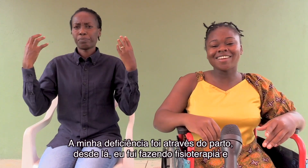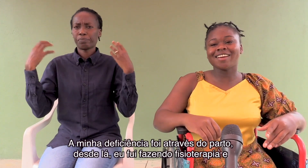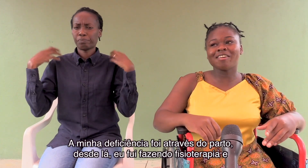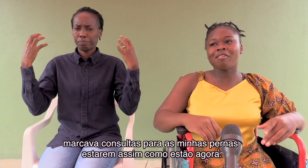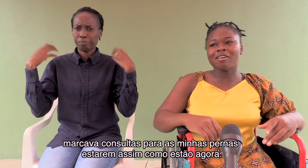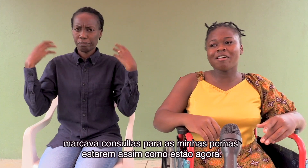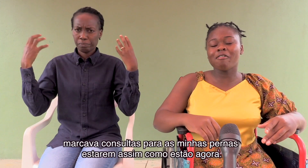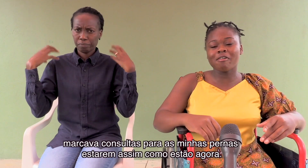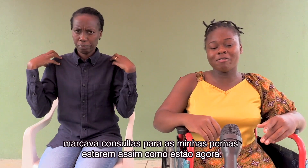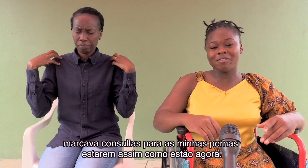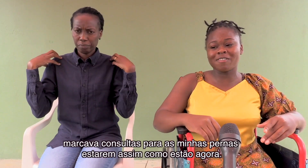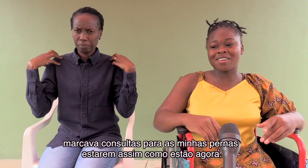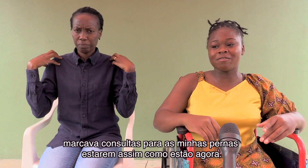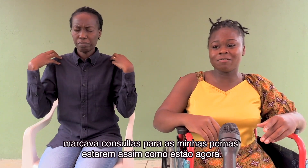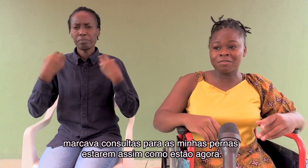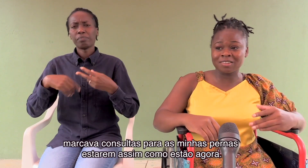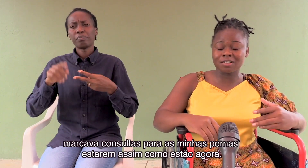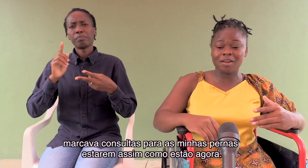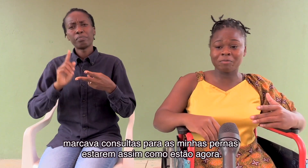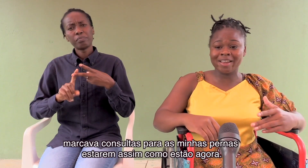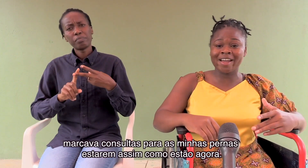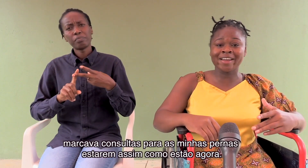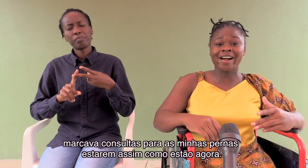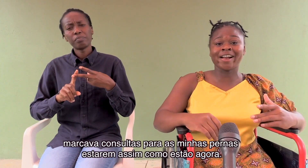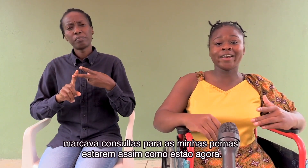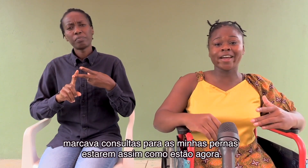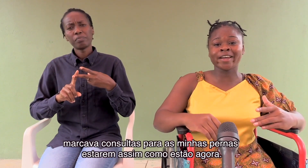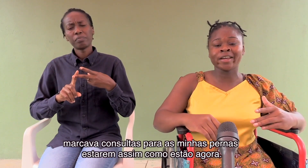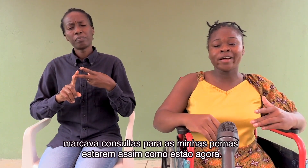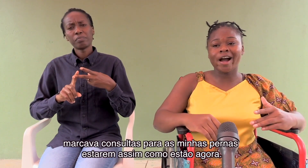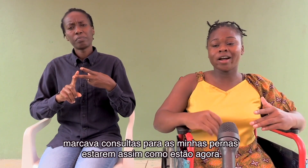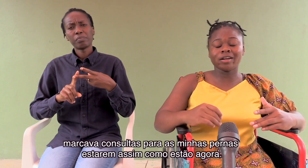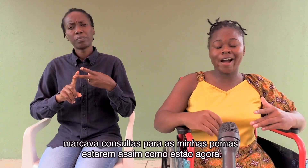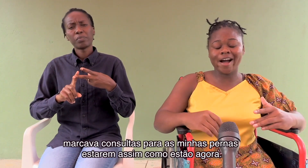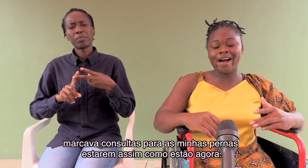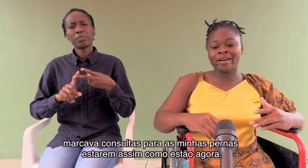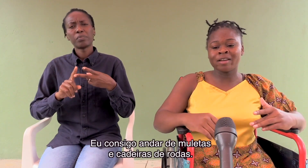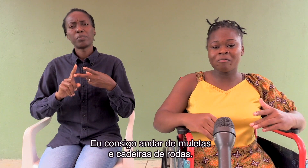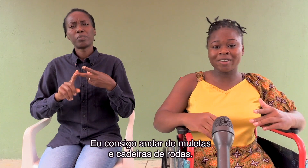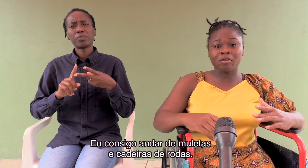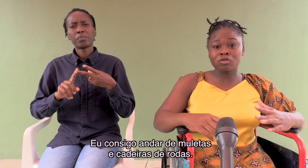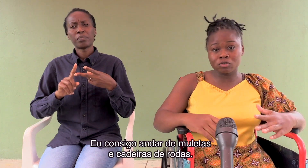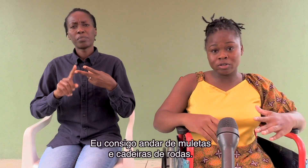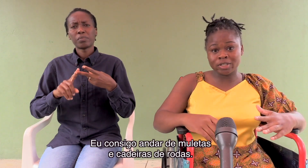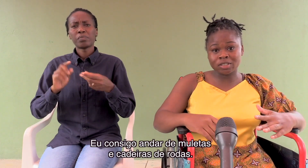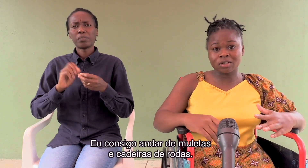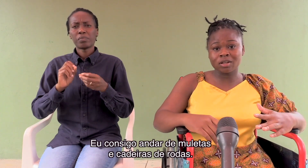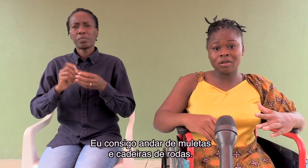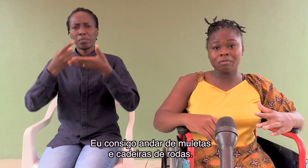fiz muitas marcações de consultas para as minhas pernas estarem assim, como estão agora. Consigo andar de muletas e cadeiras